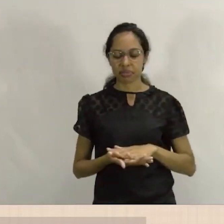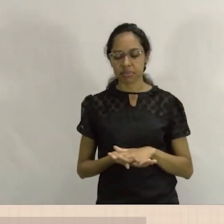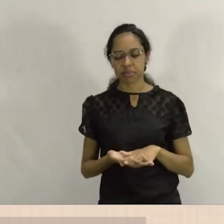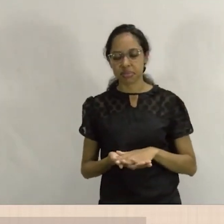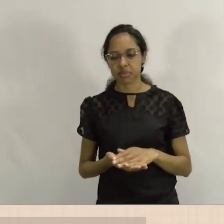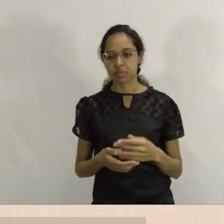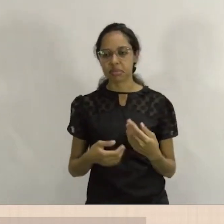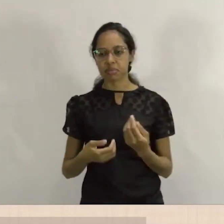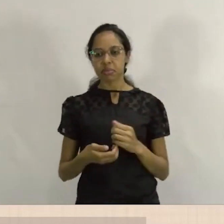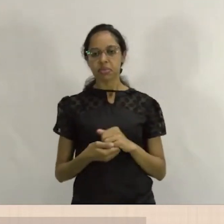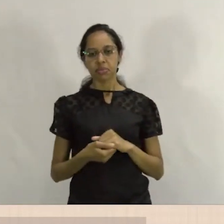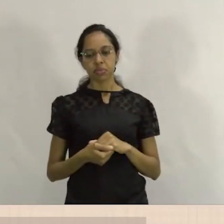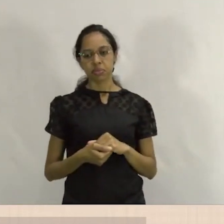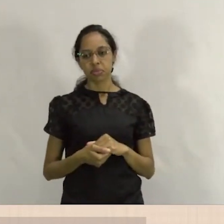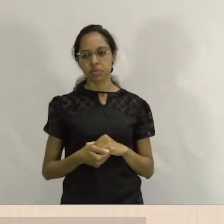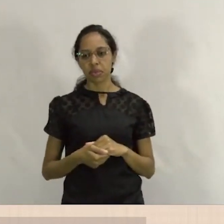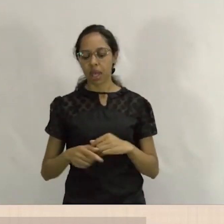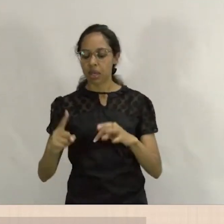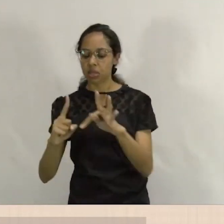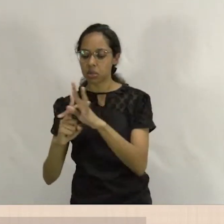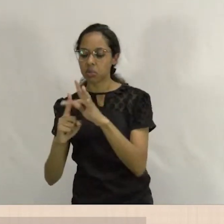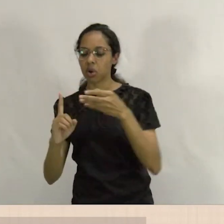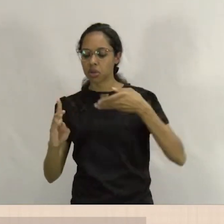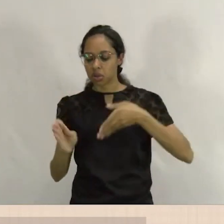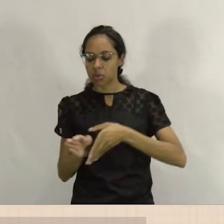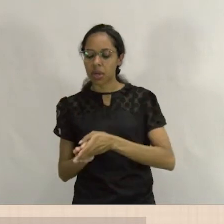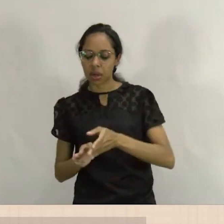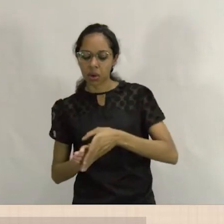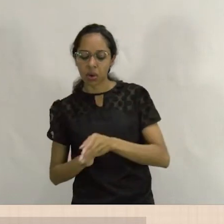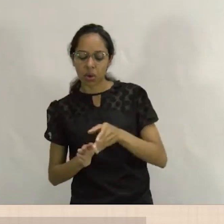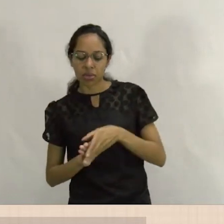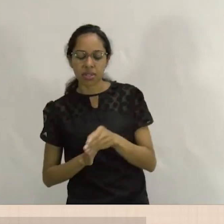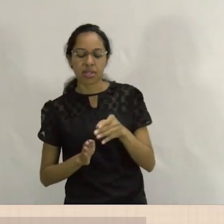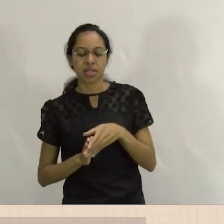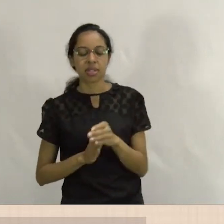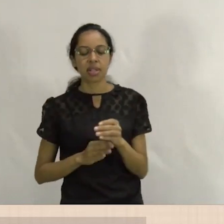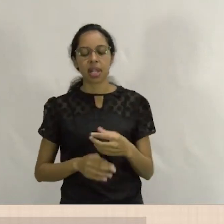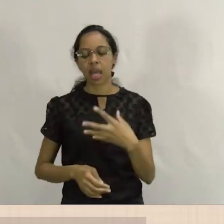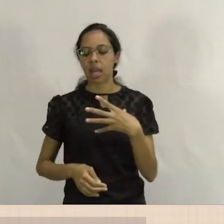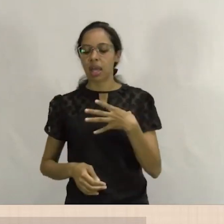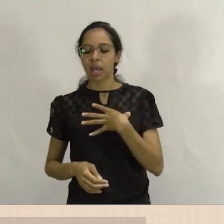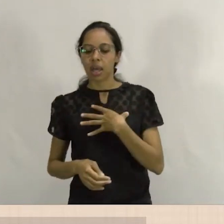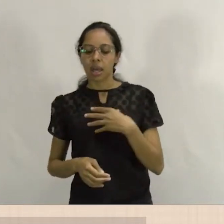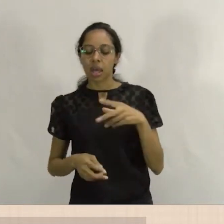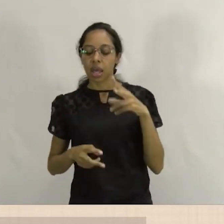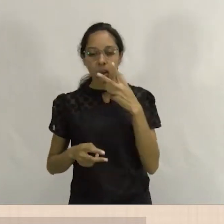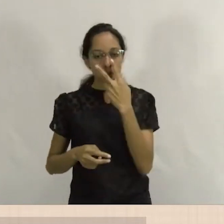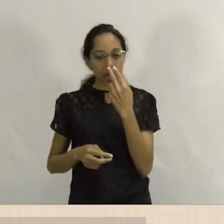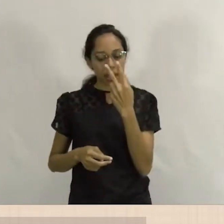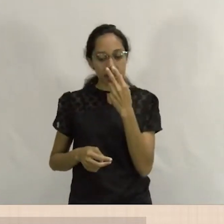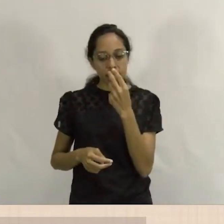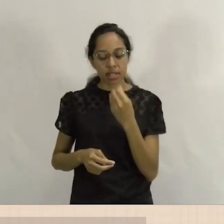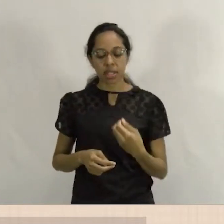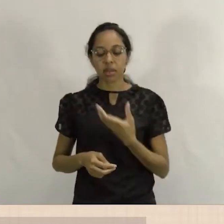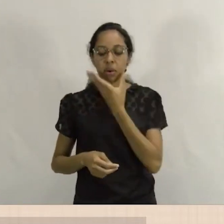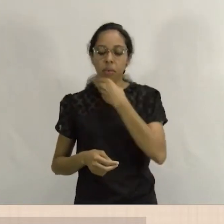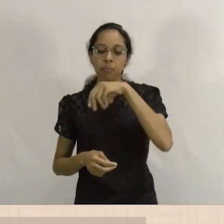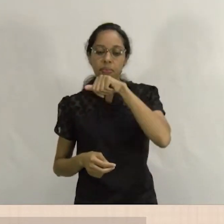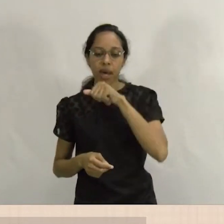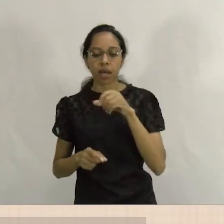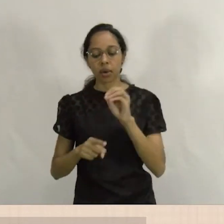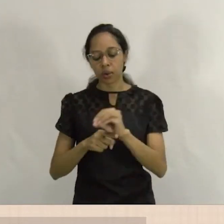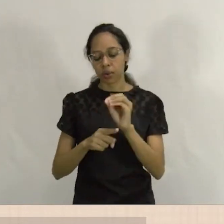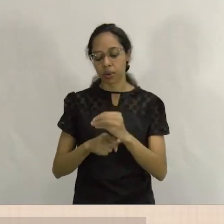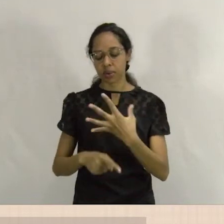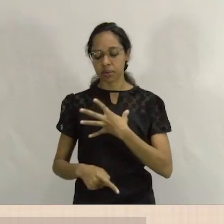comigo como filho ao Pai. Irmãos, imagine, Paulo já mais ou menos no final